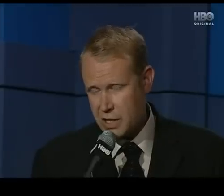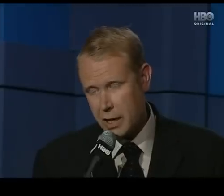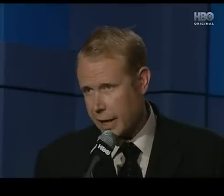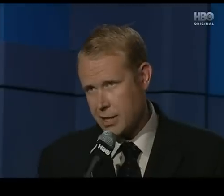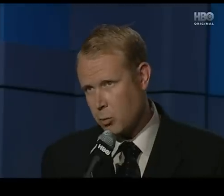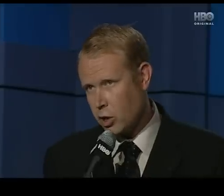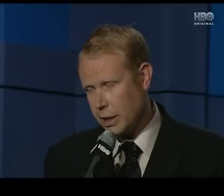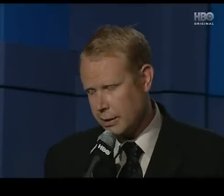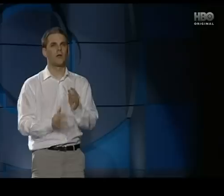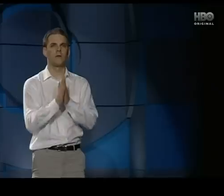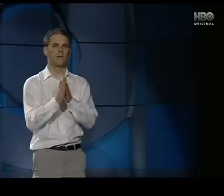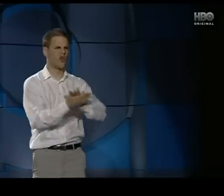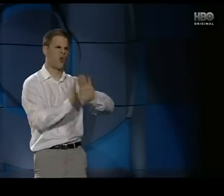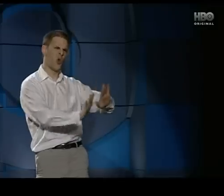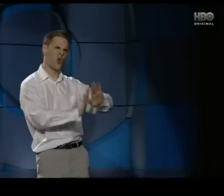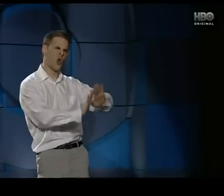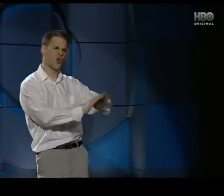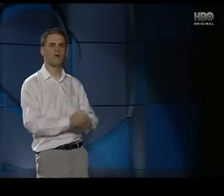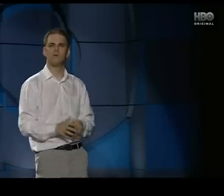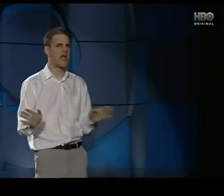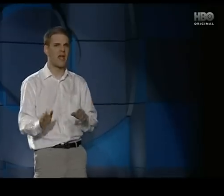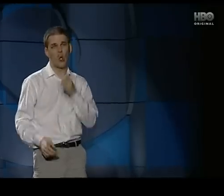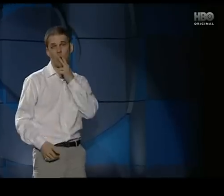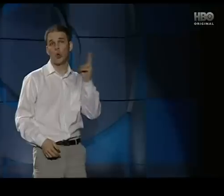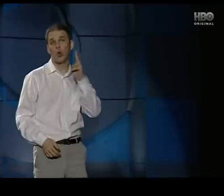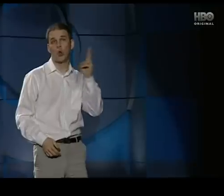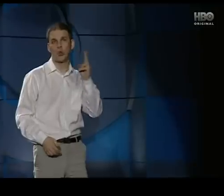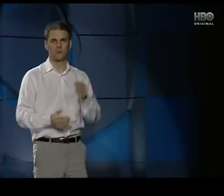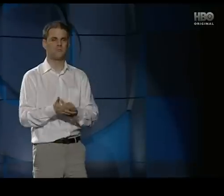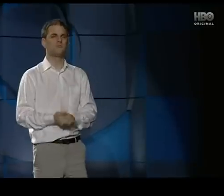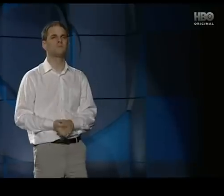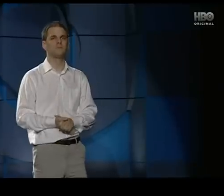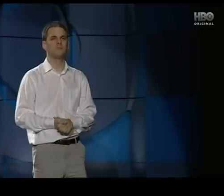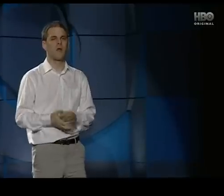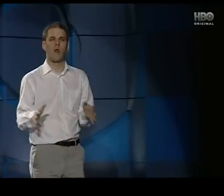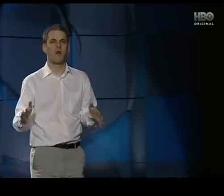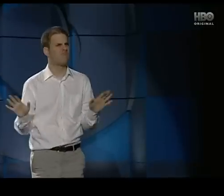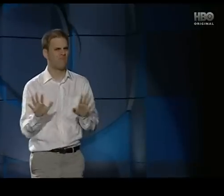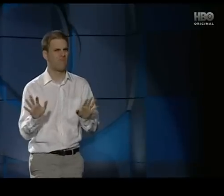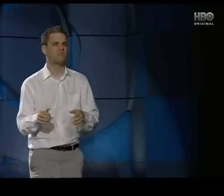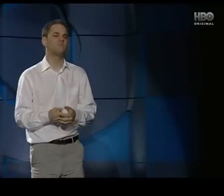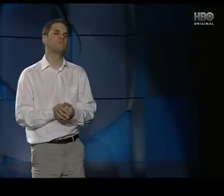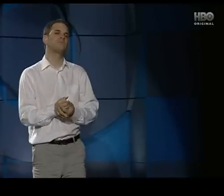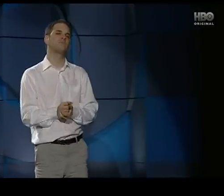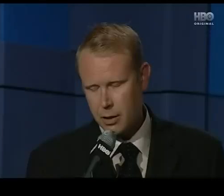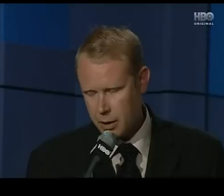Kdo se nechce modlit, nemusí. My nikoho nebudeme znásilňovat.